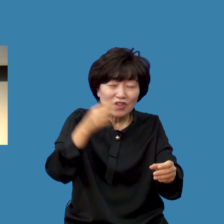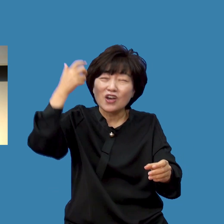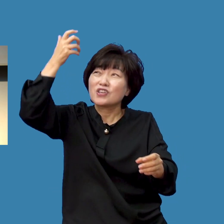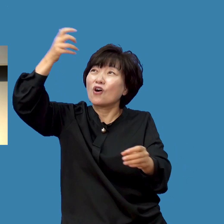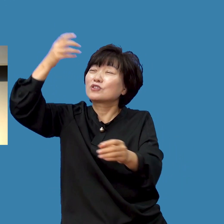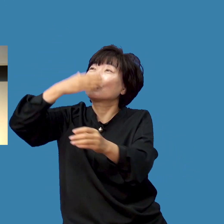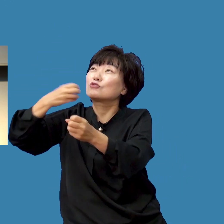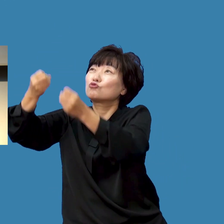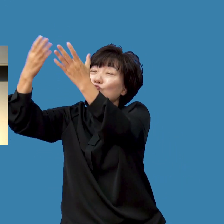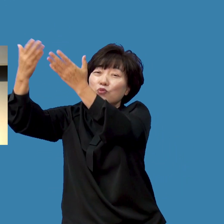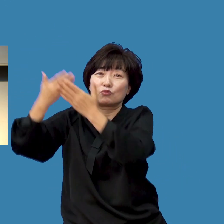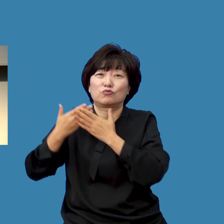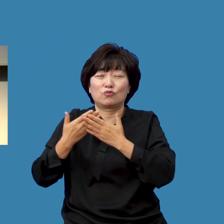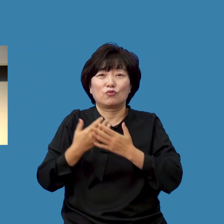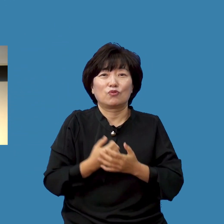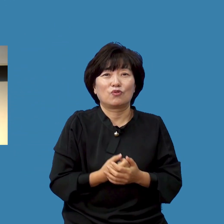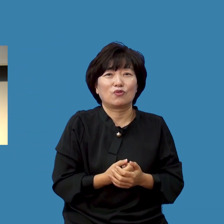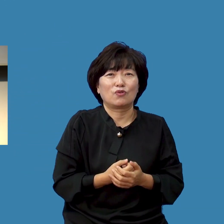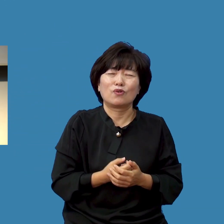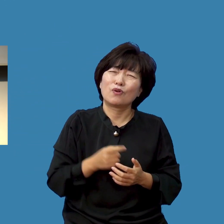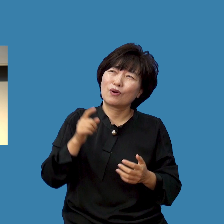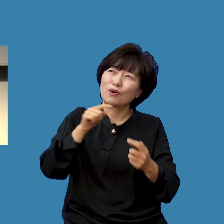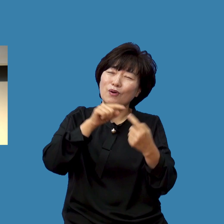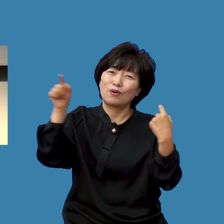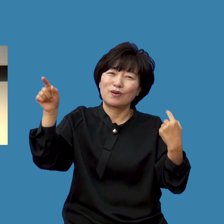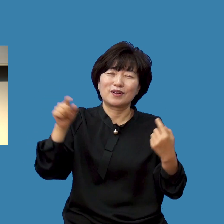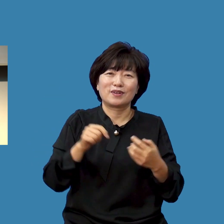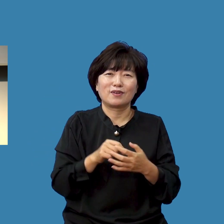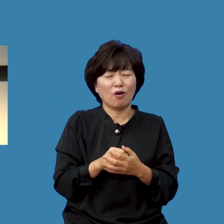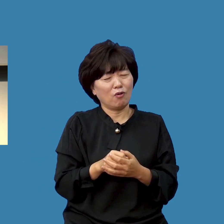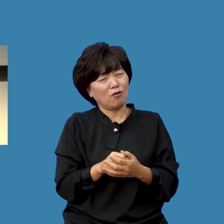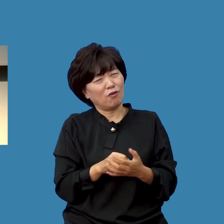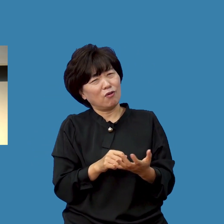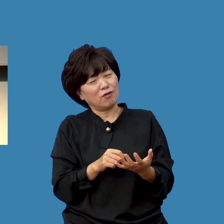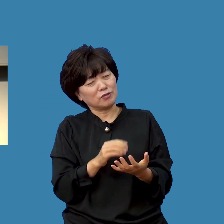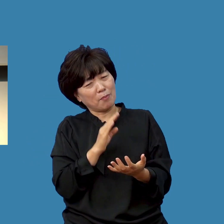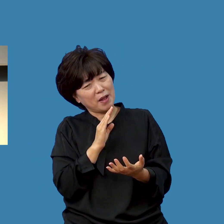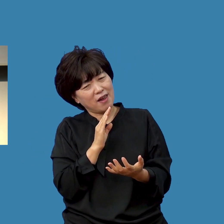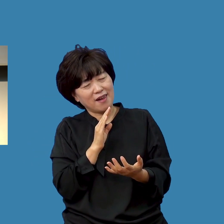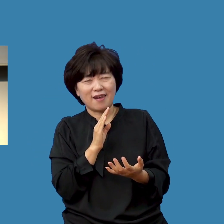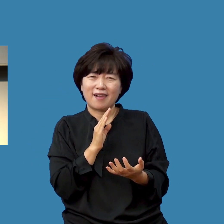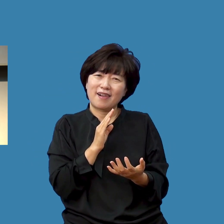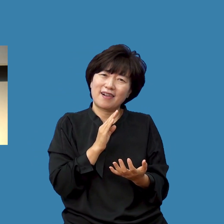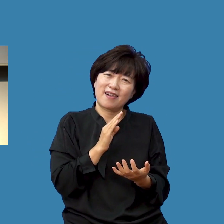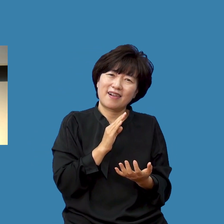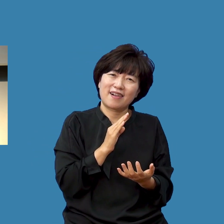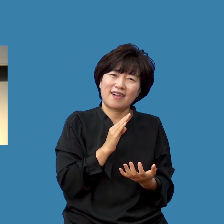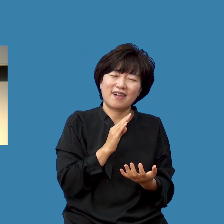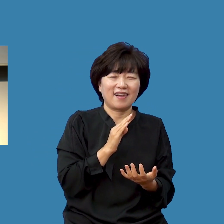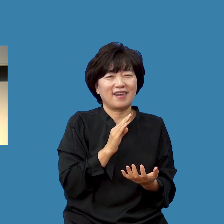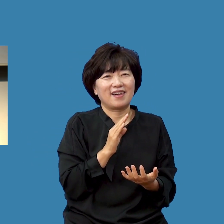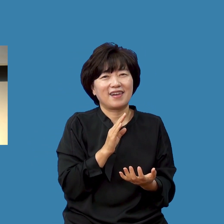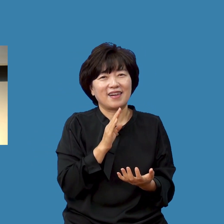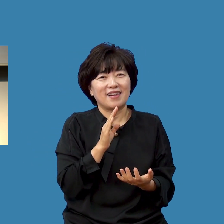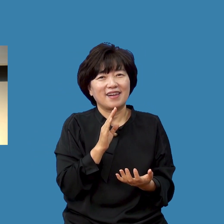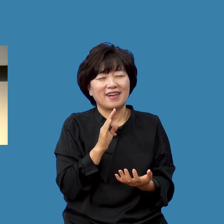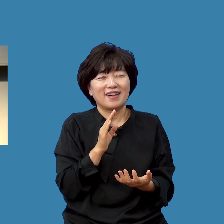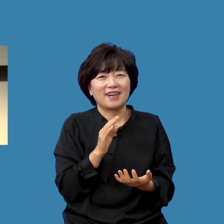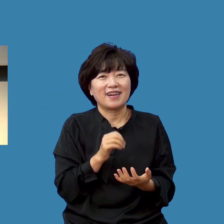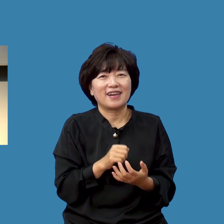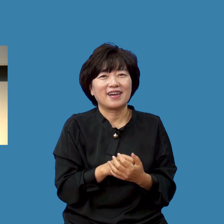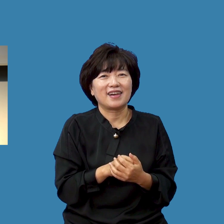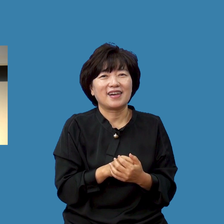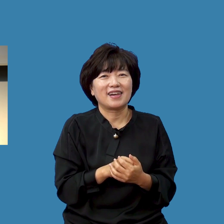그럼 영적인 축복을 거두게 하시더라는 거야. 자, 그 이야기 들으시는 분들은 정말 그래?